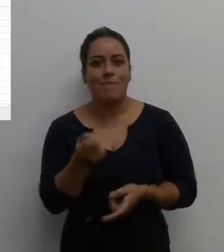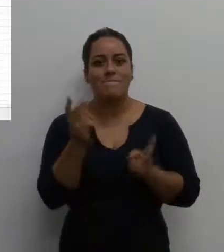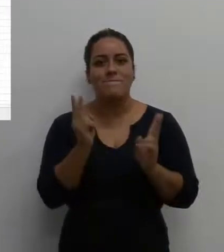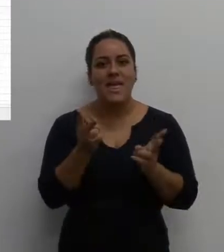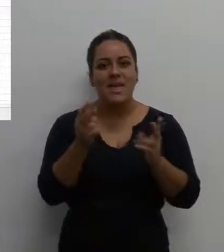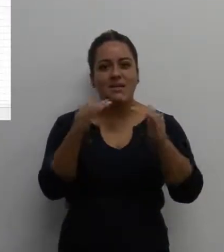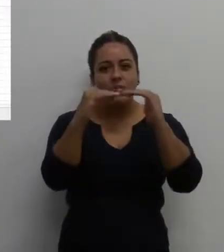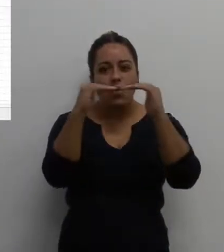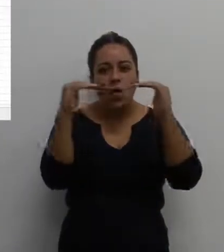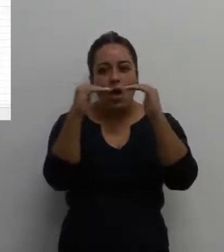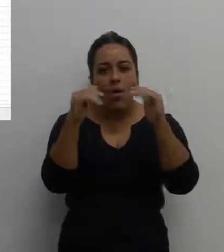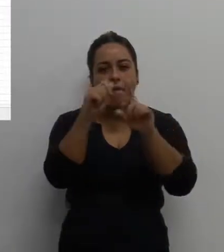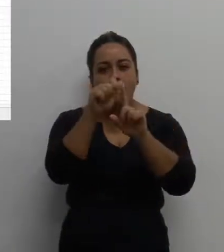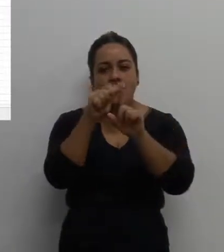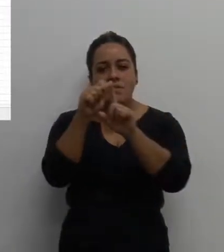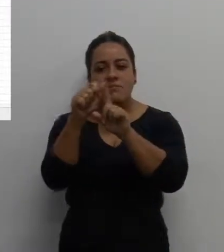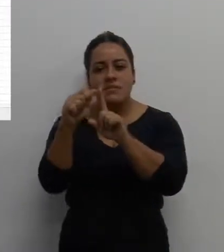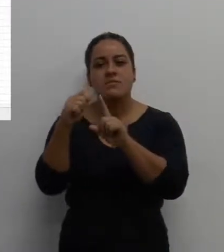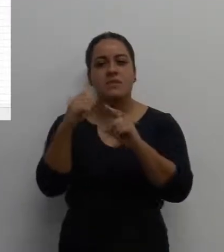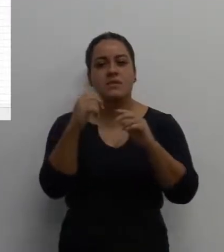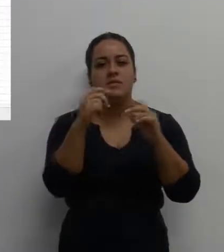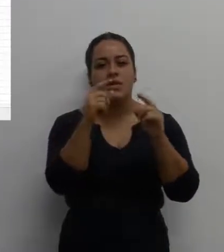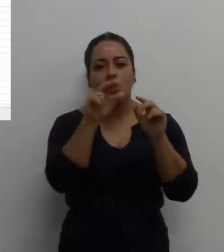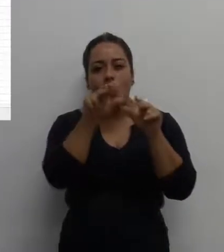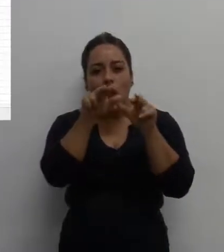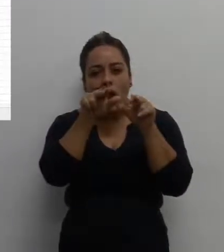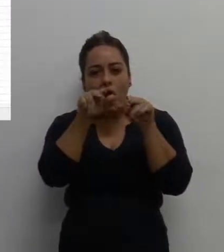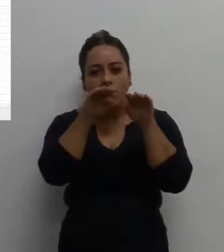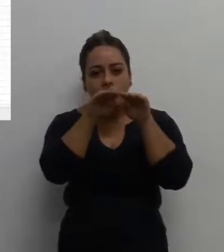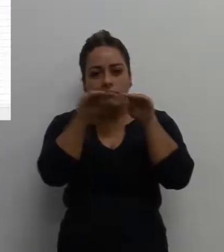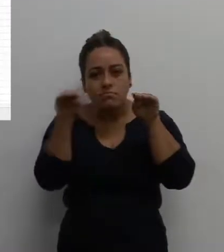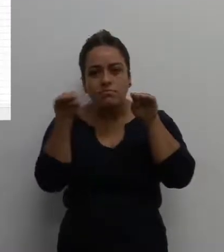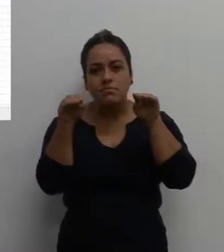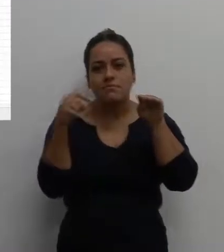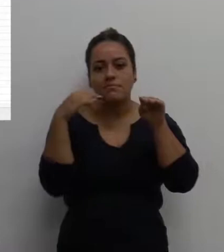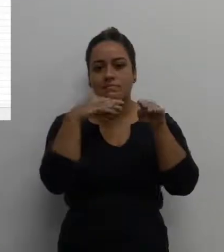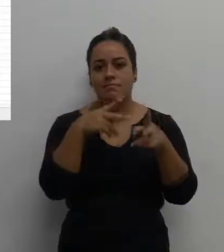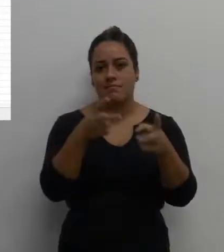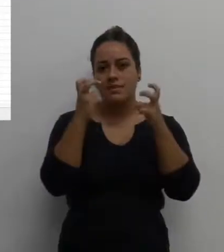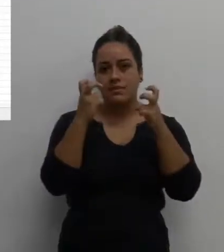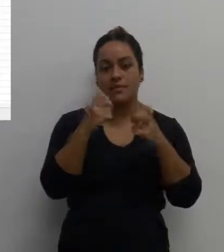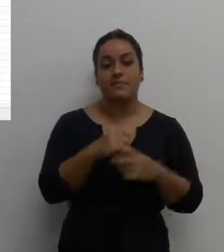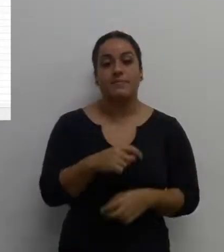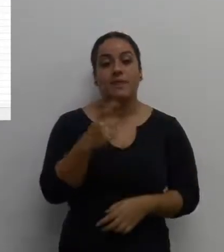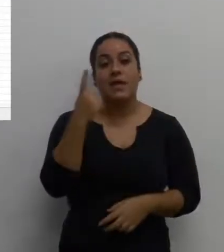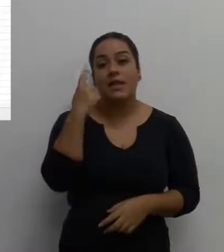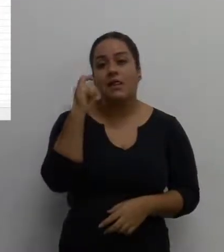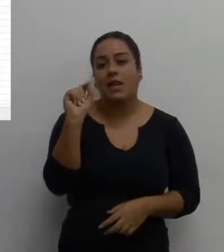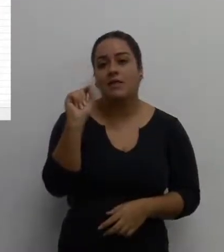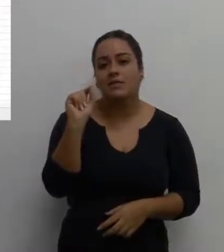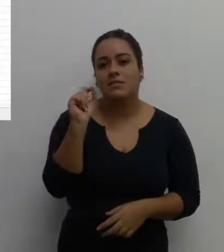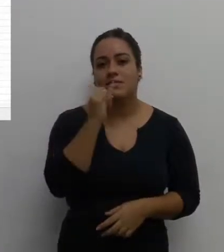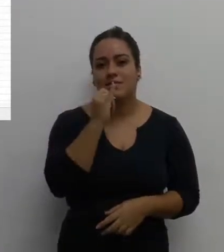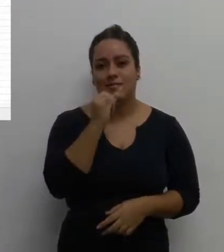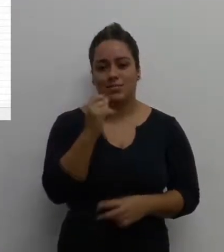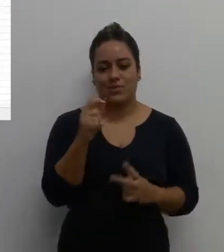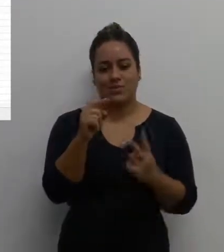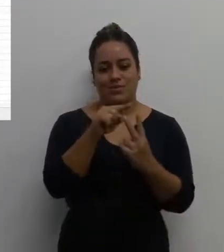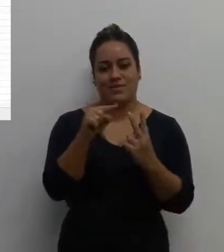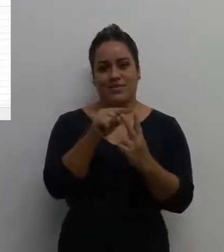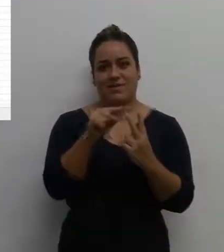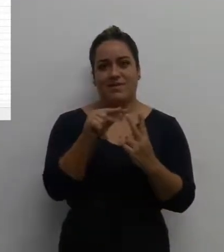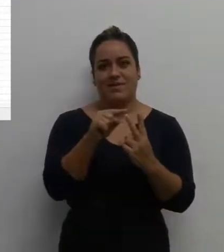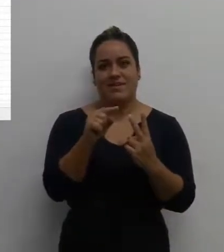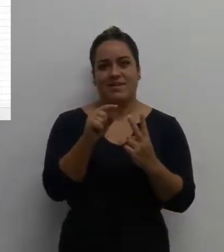tem um valor, o mesmo valor todo mês, certo? interessante aqui,